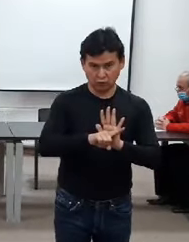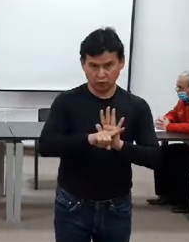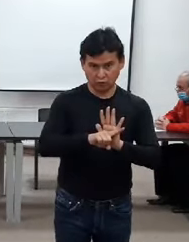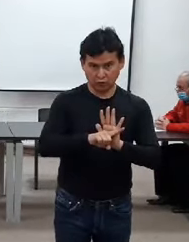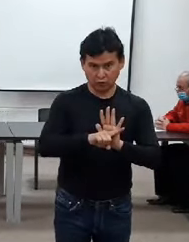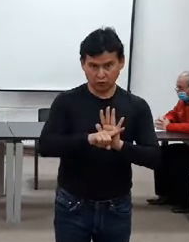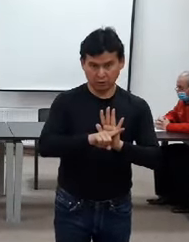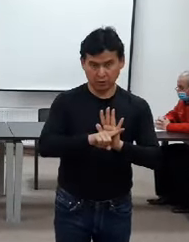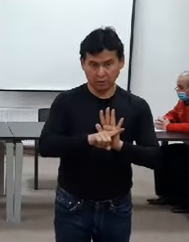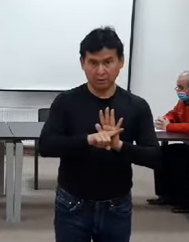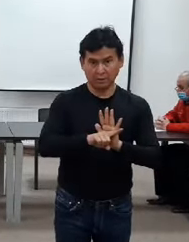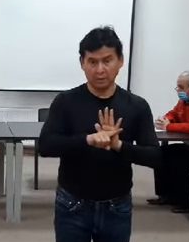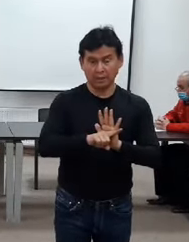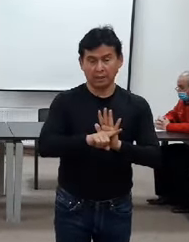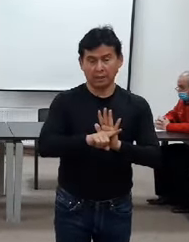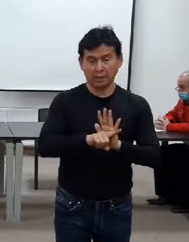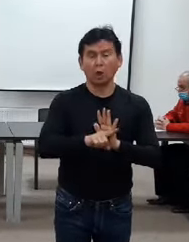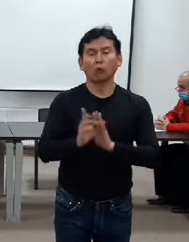Se mantienen